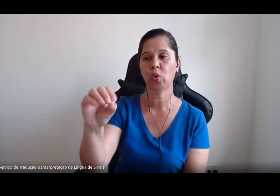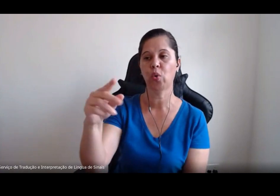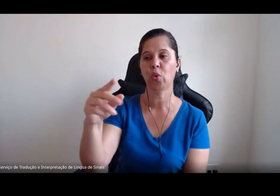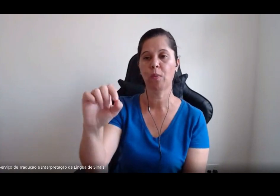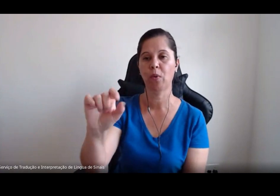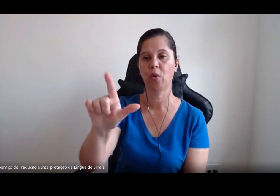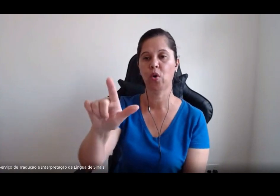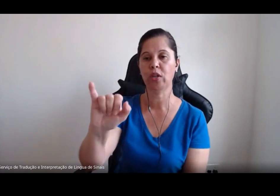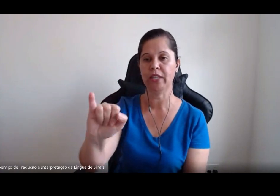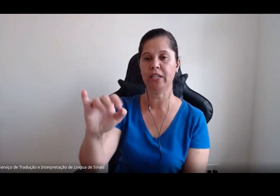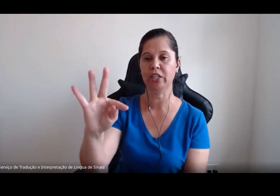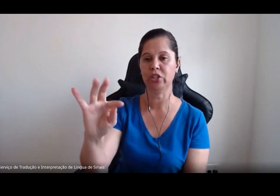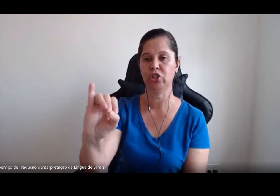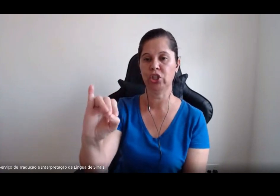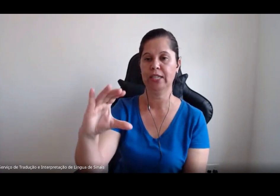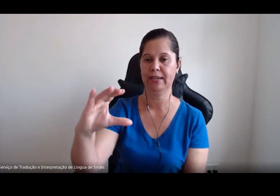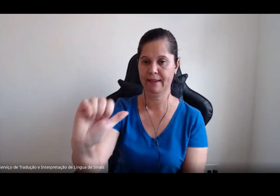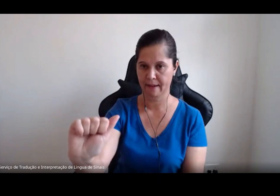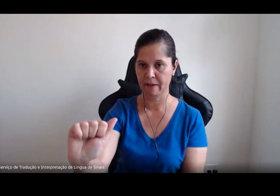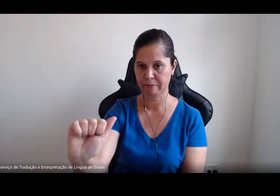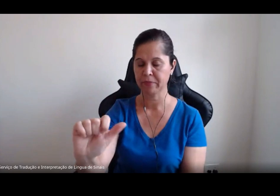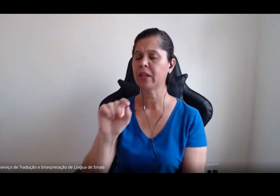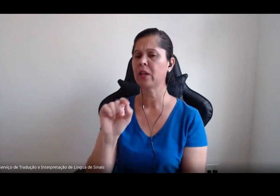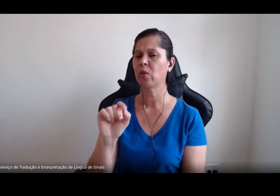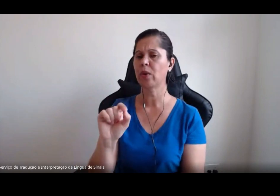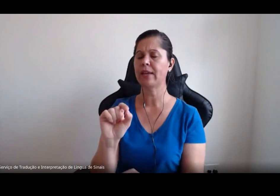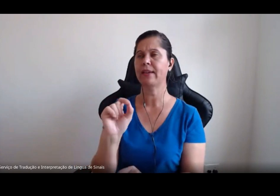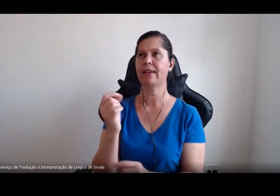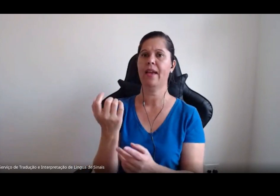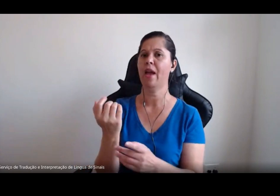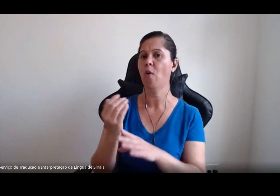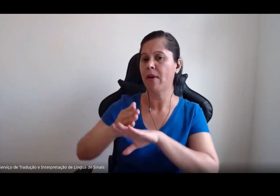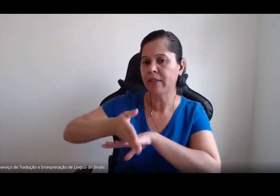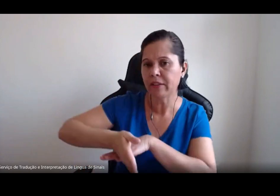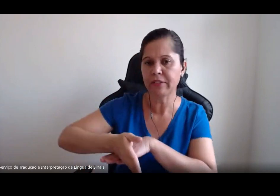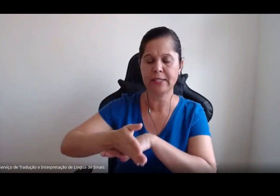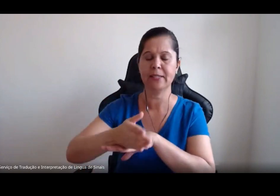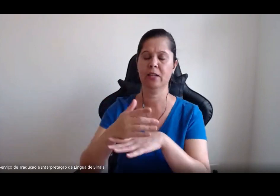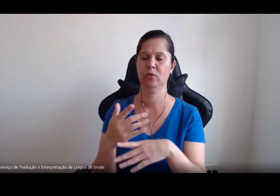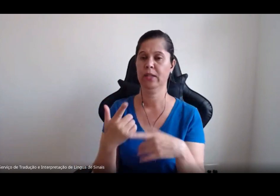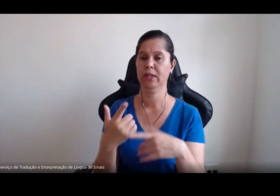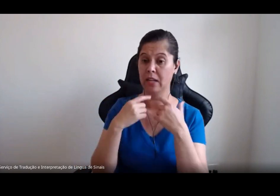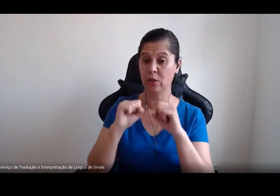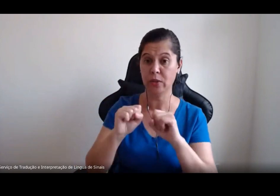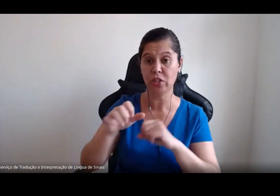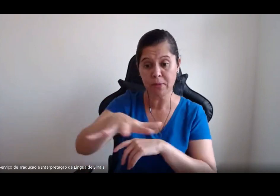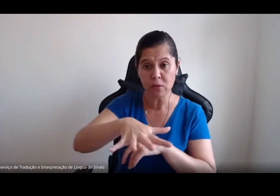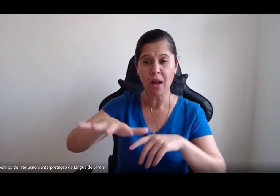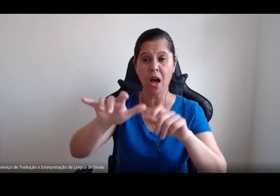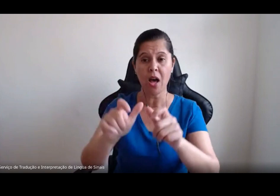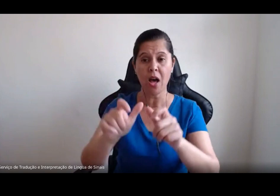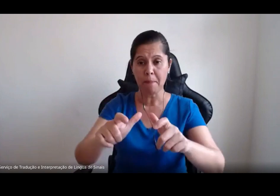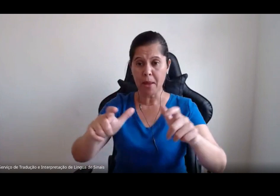A glotopolítica passa a pensar os estudos das intervenções sobre a linguagem no espaço público de modo mais